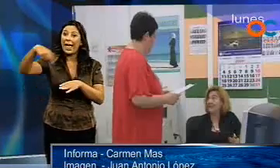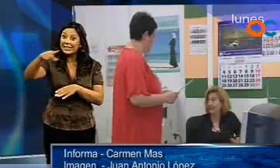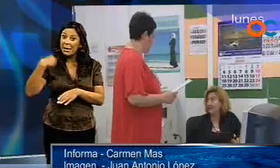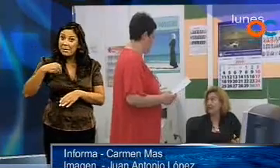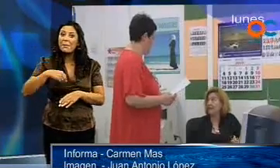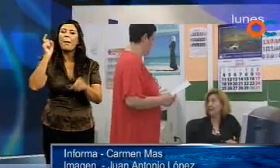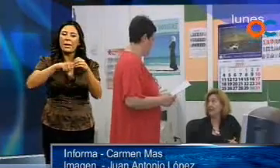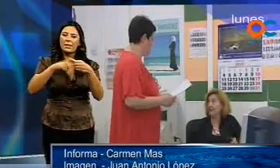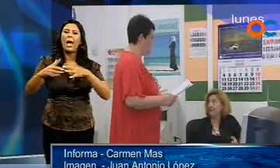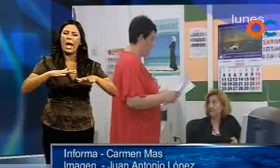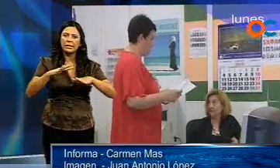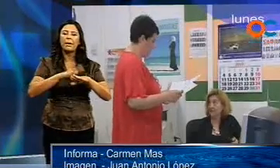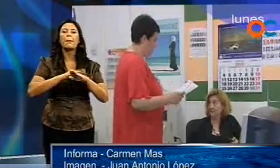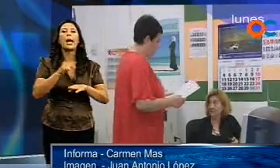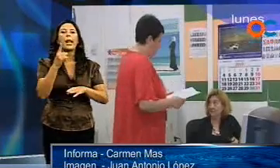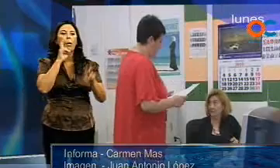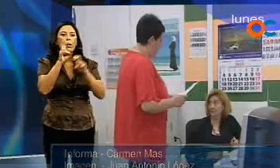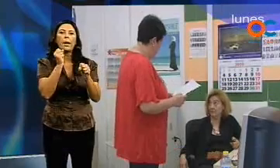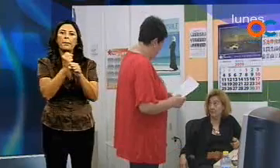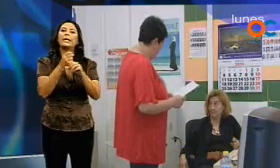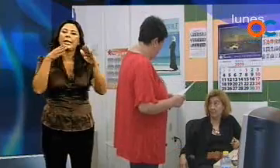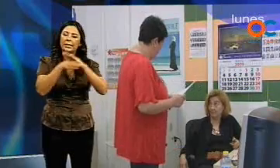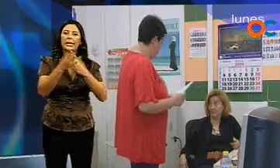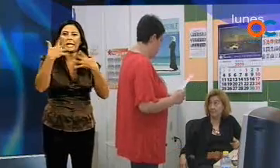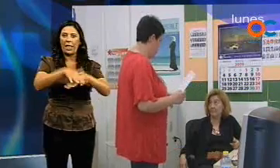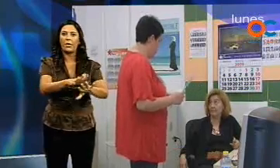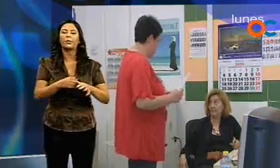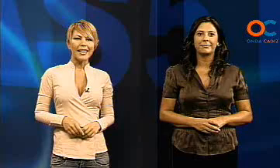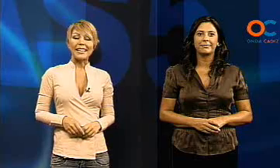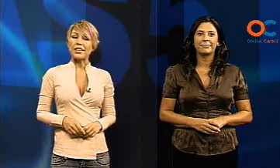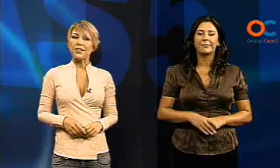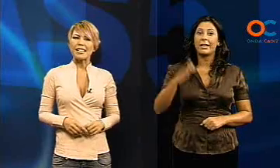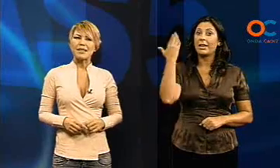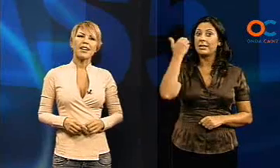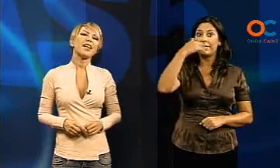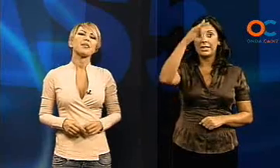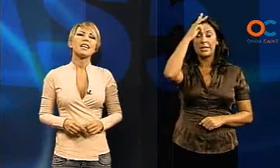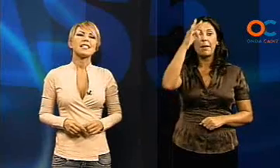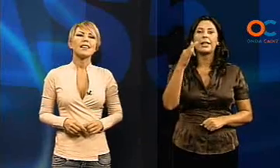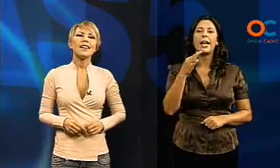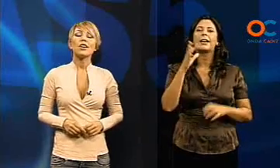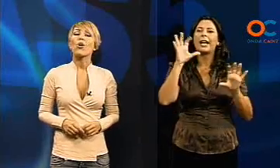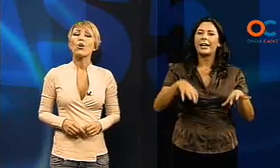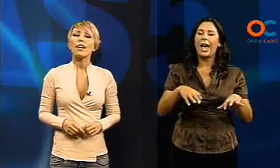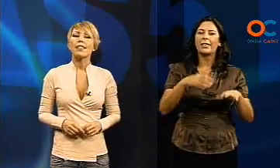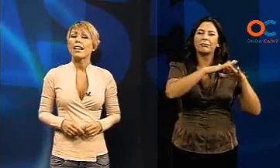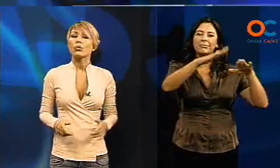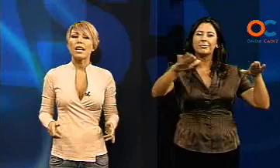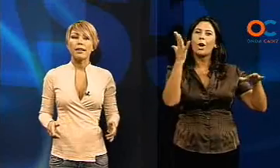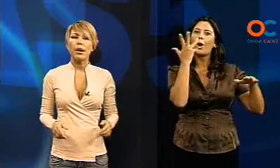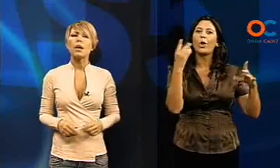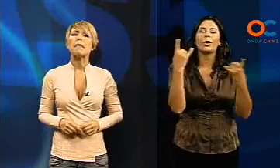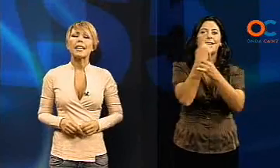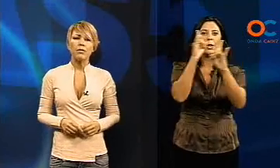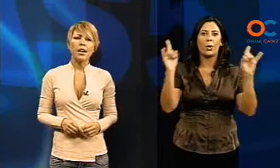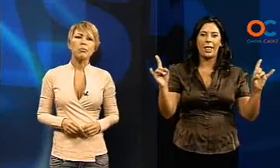en protagonistas activas de su propio proceso de integración. Y este fin de semana la ciudad se teñía de los colores de la